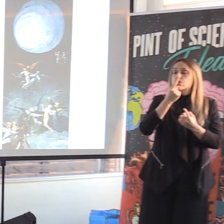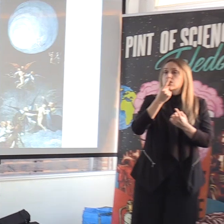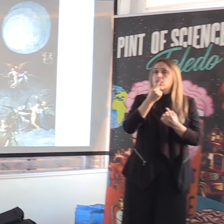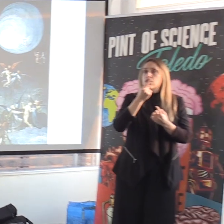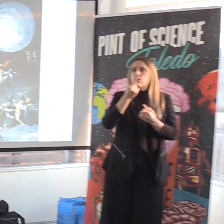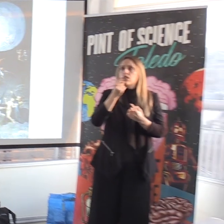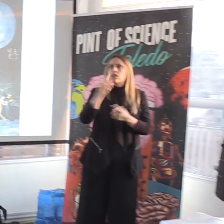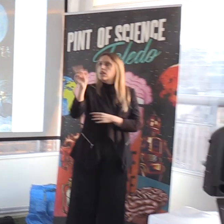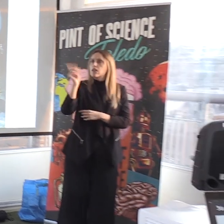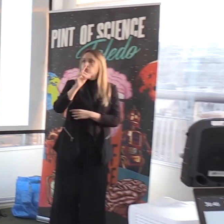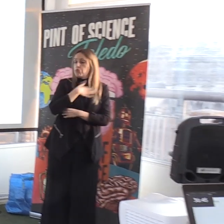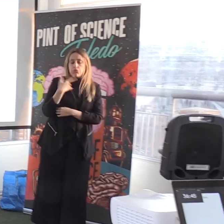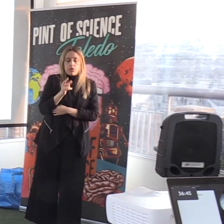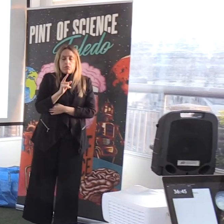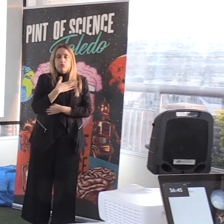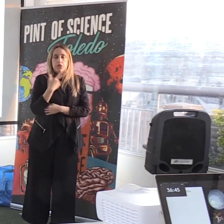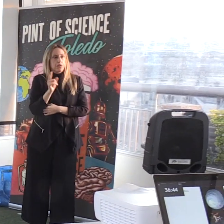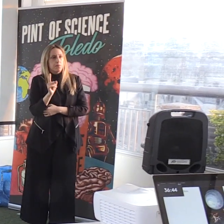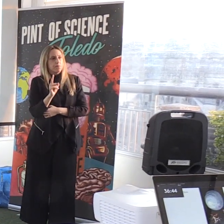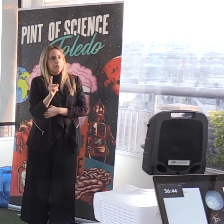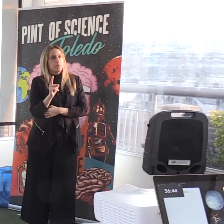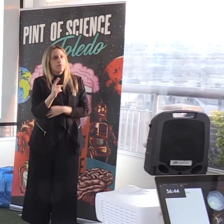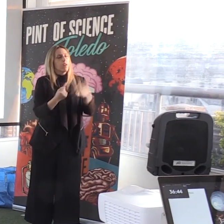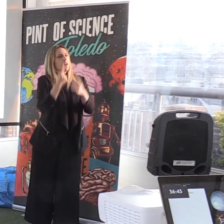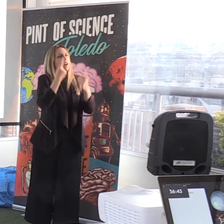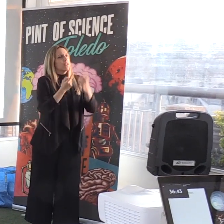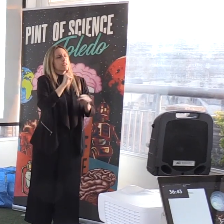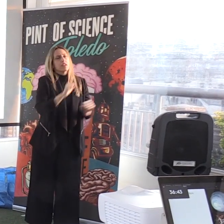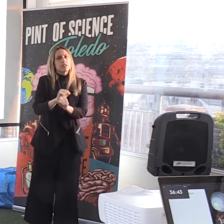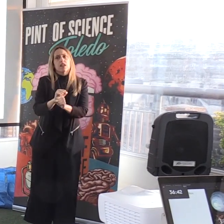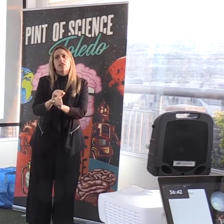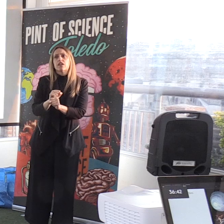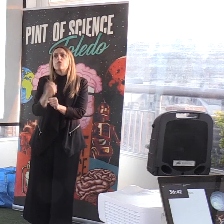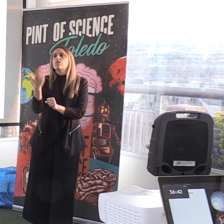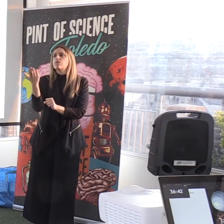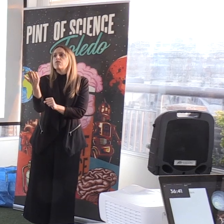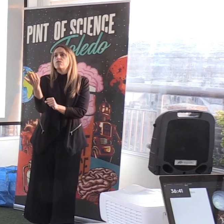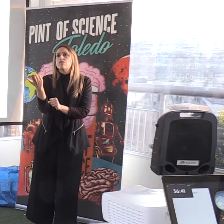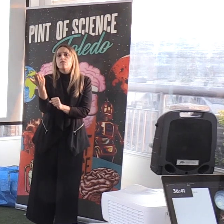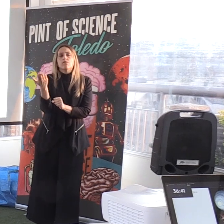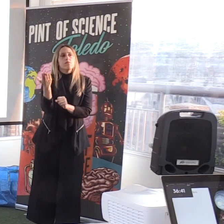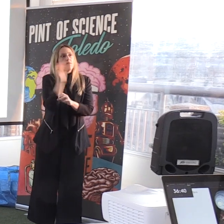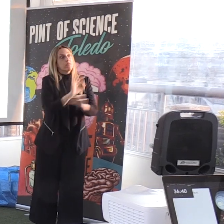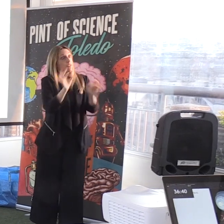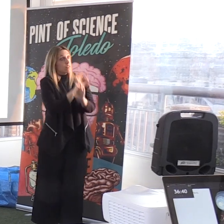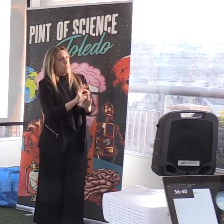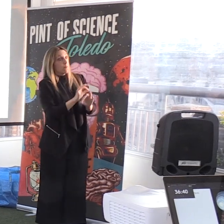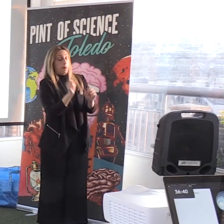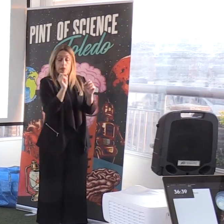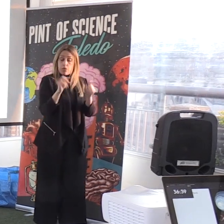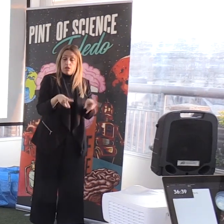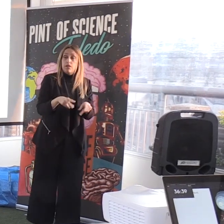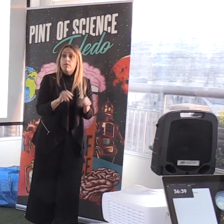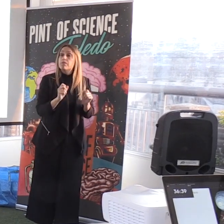no tomar esta oportunidad. ¿Alguien que rechazaría esto? ¿No? ¿Nadie? Ok, vale,